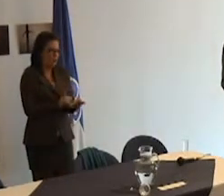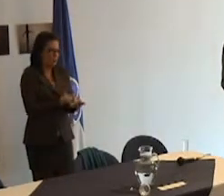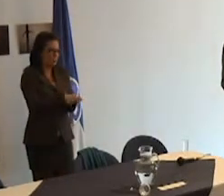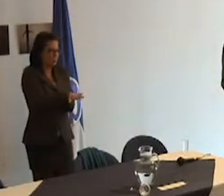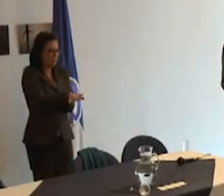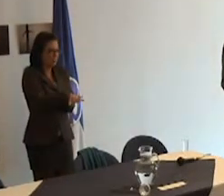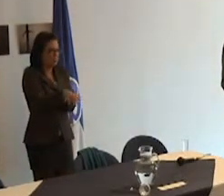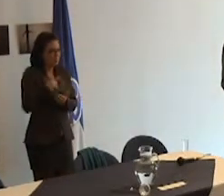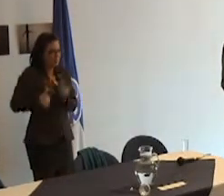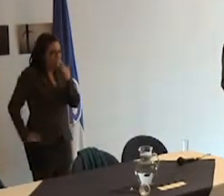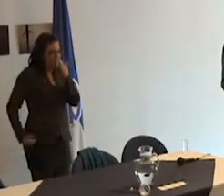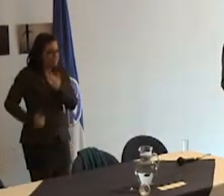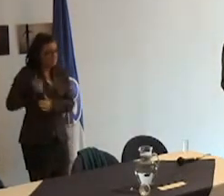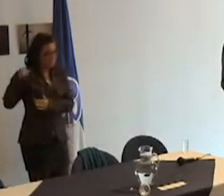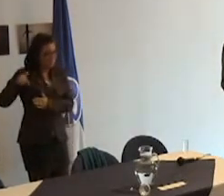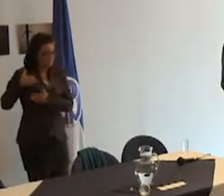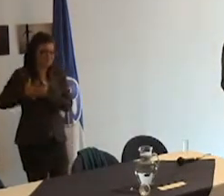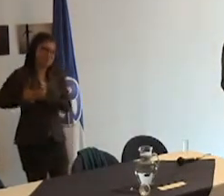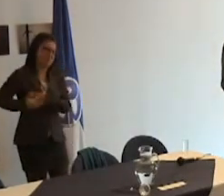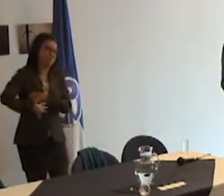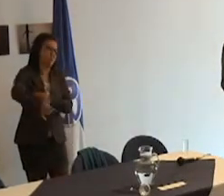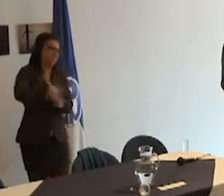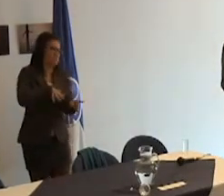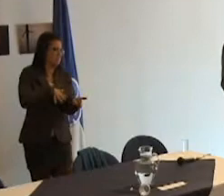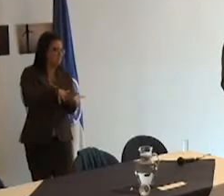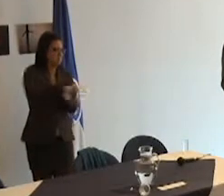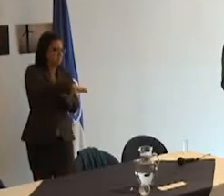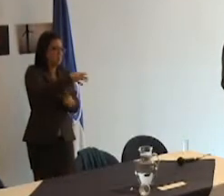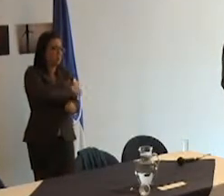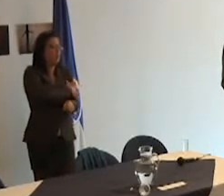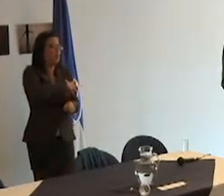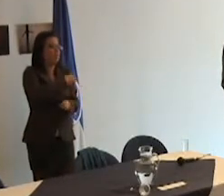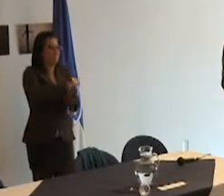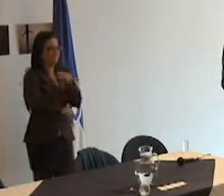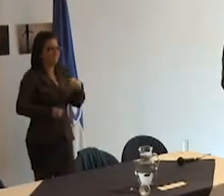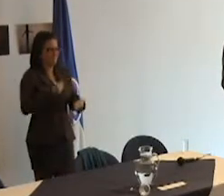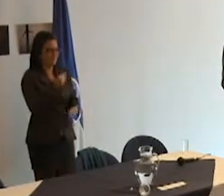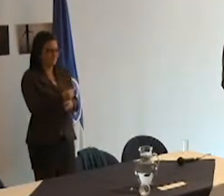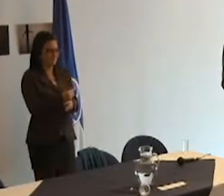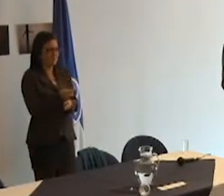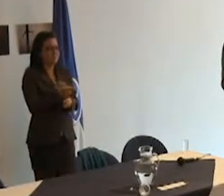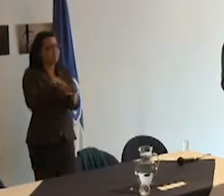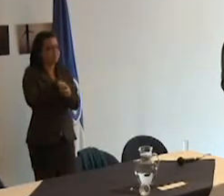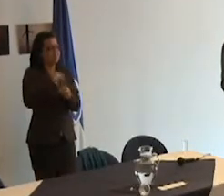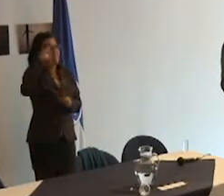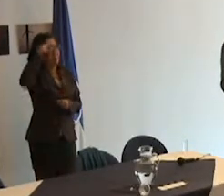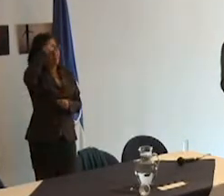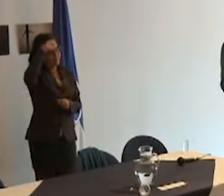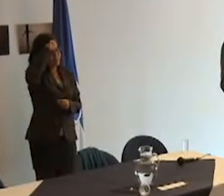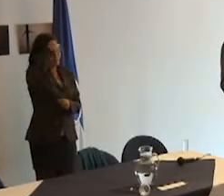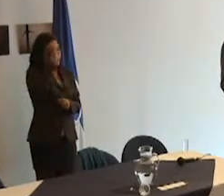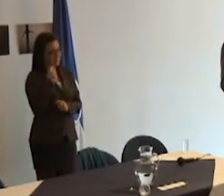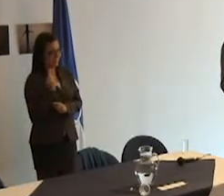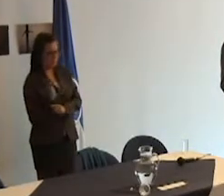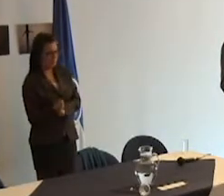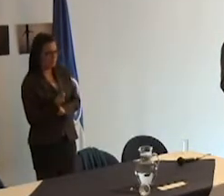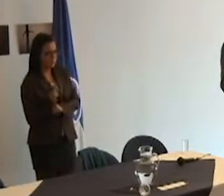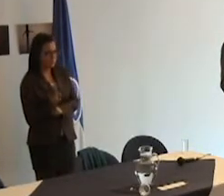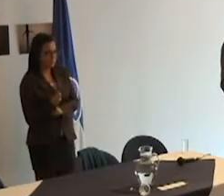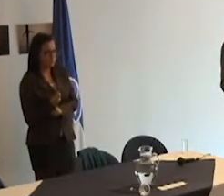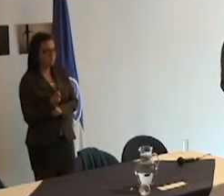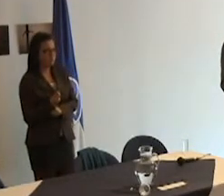desde entonces permea las dimensiones más importantes del poder mundial, incluyendo su racionalidad específica,